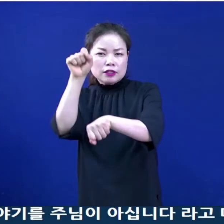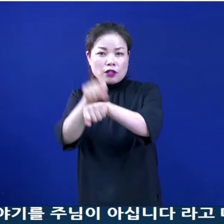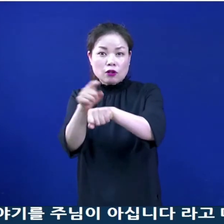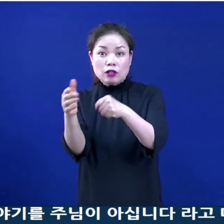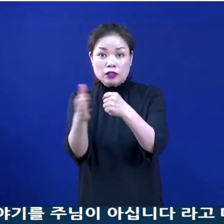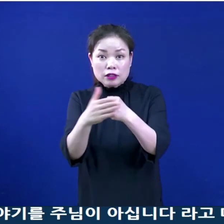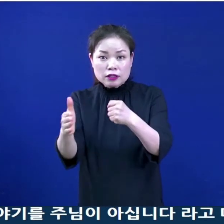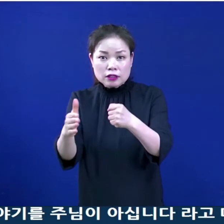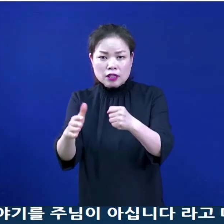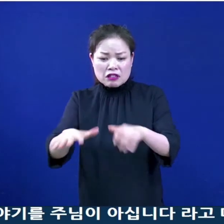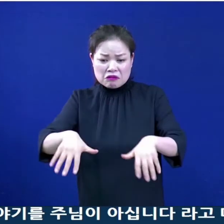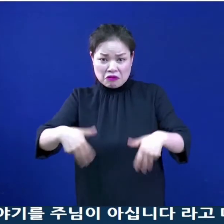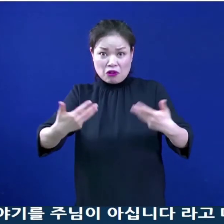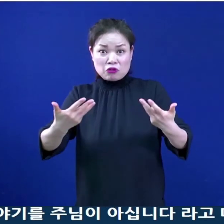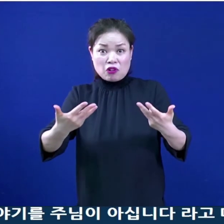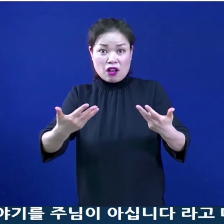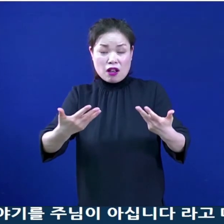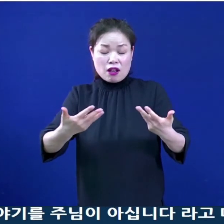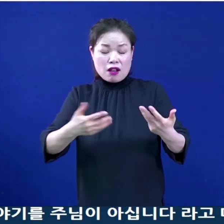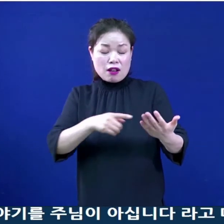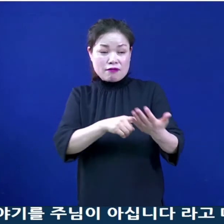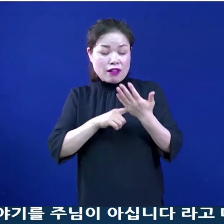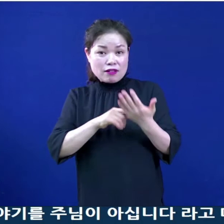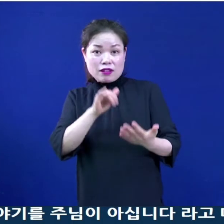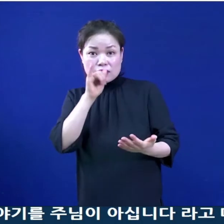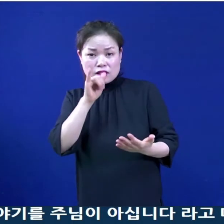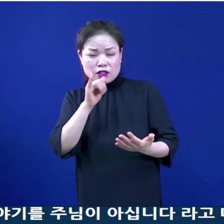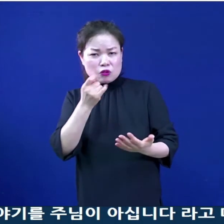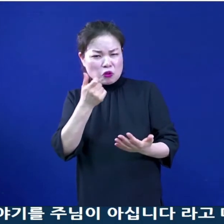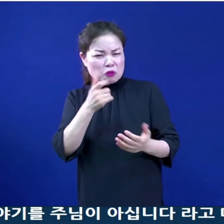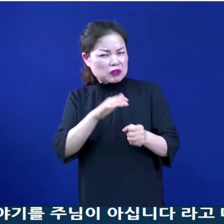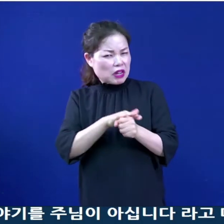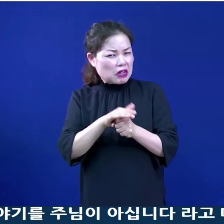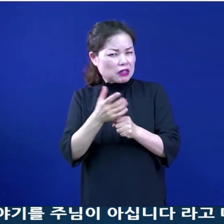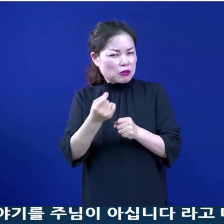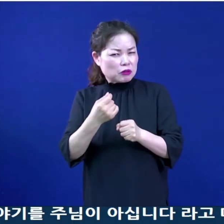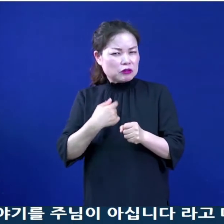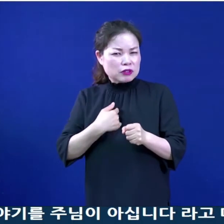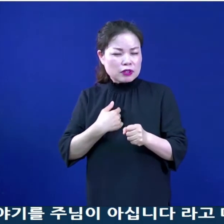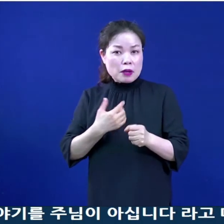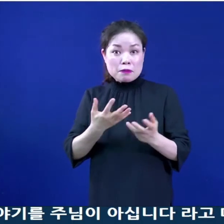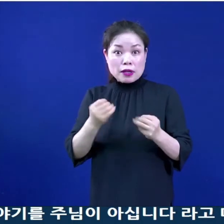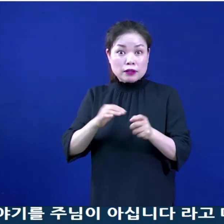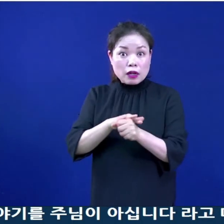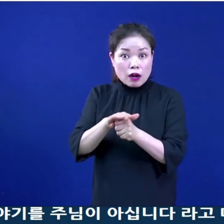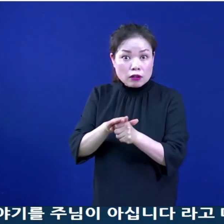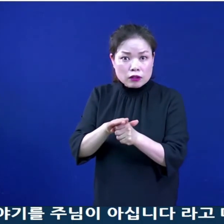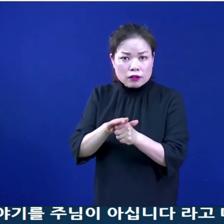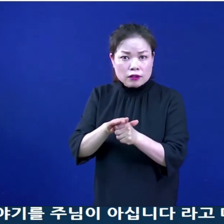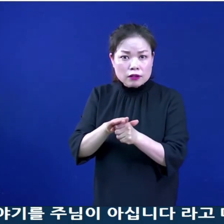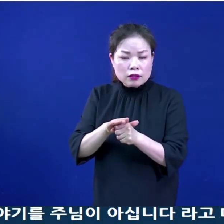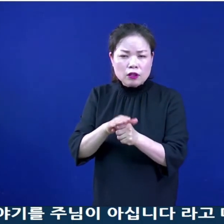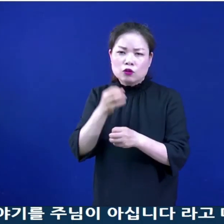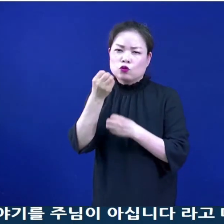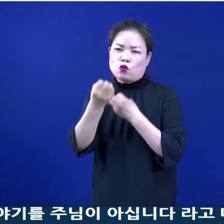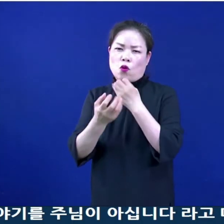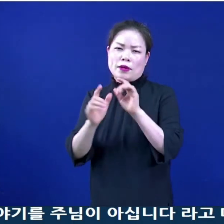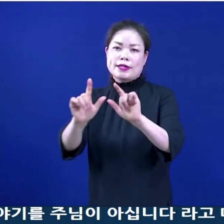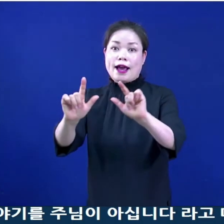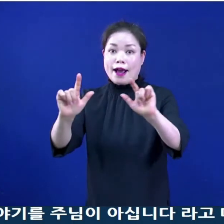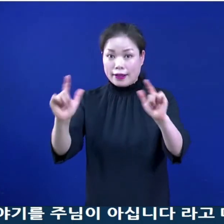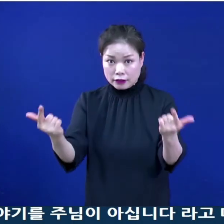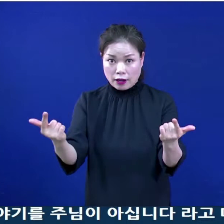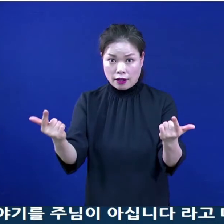때문에 다소 경솔한 이런 반응을 잘하기 때문에 조금 사랑하는 것 같고 내가 주님 많이 사랑합니다 이렇게 고백하는 것이